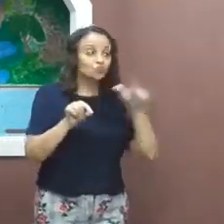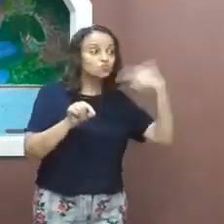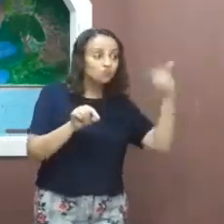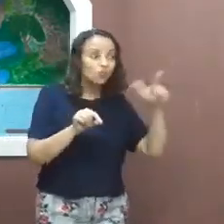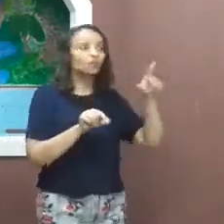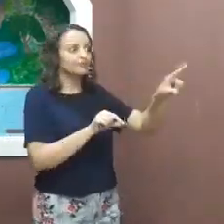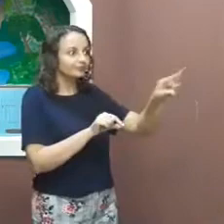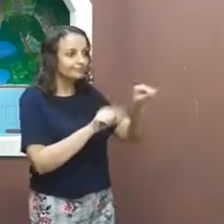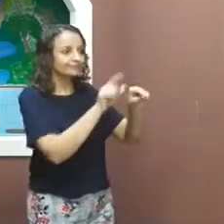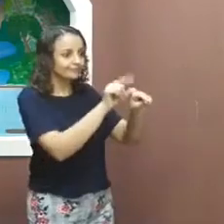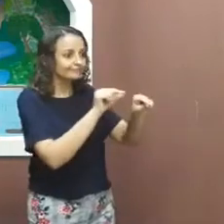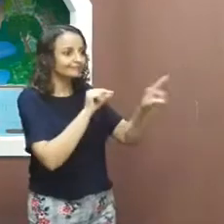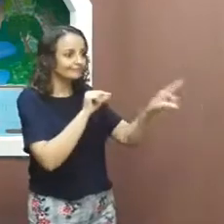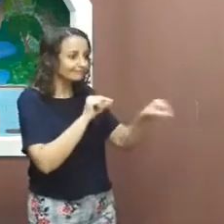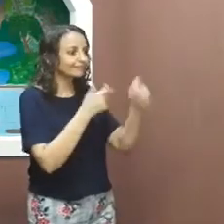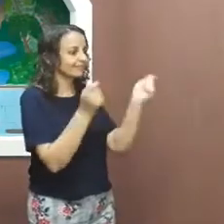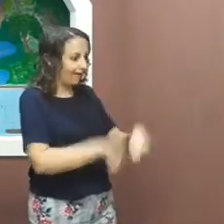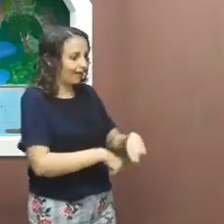Né?